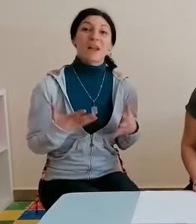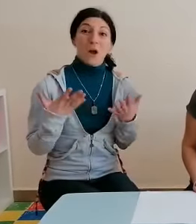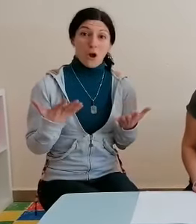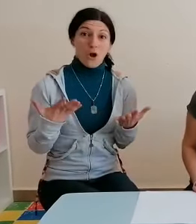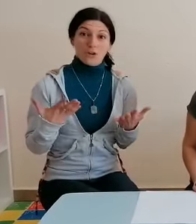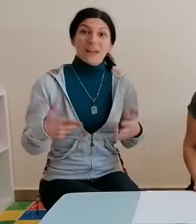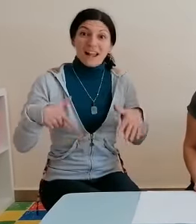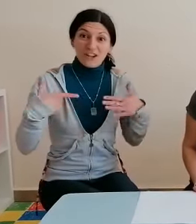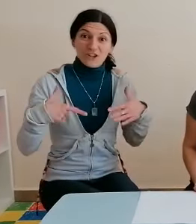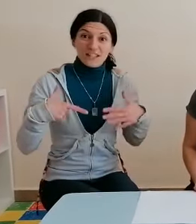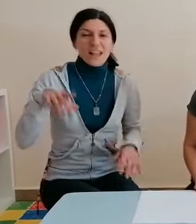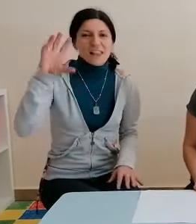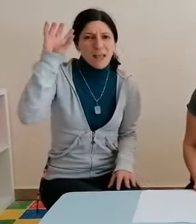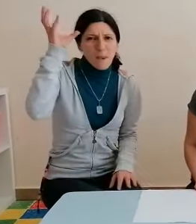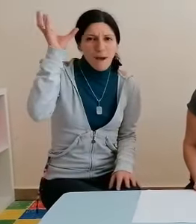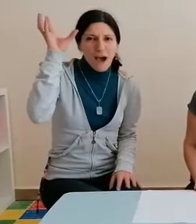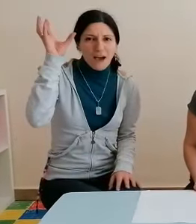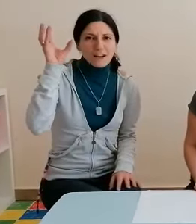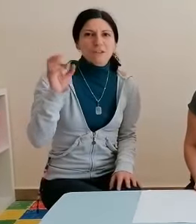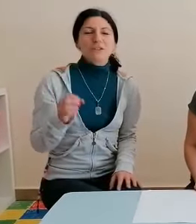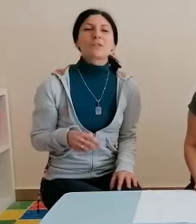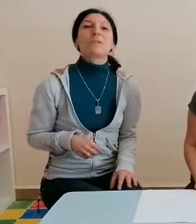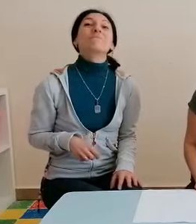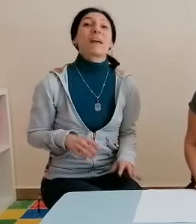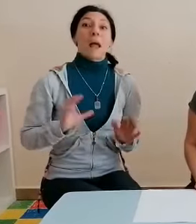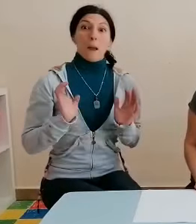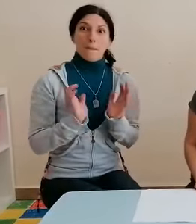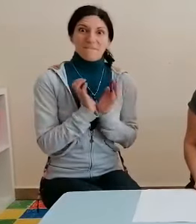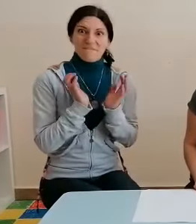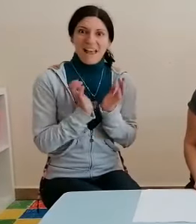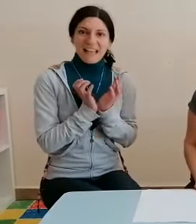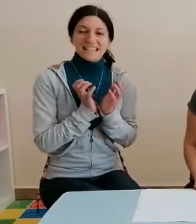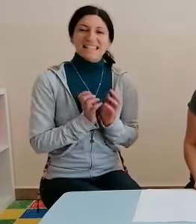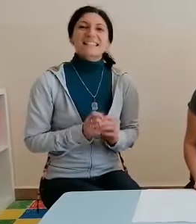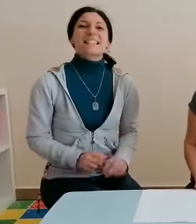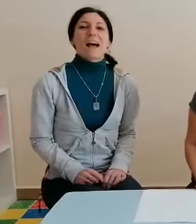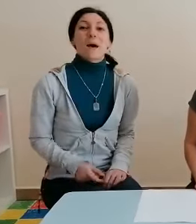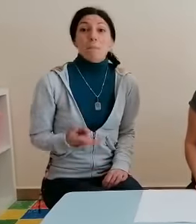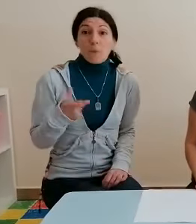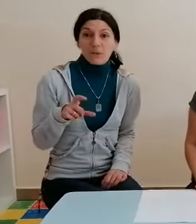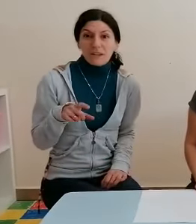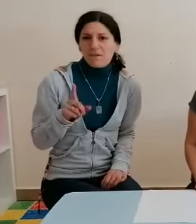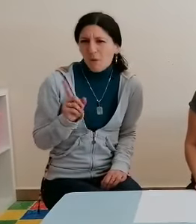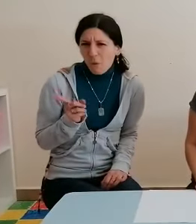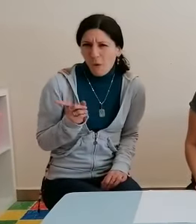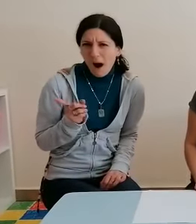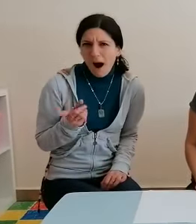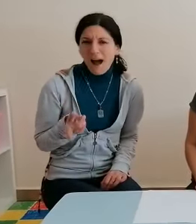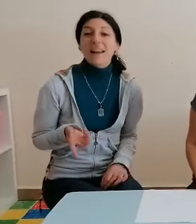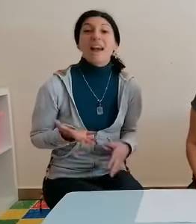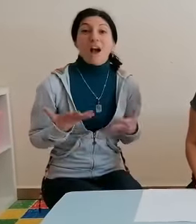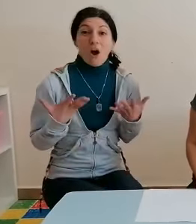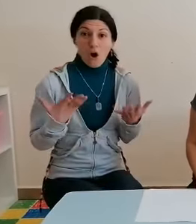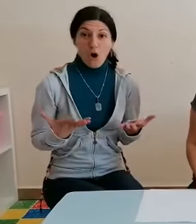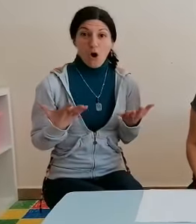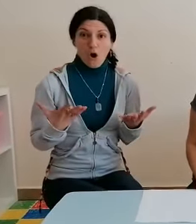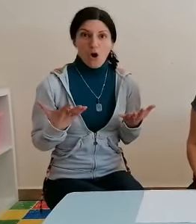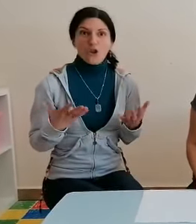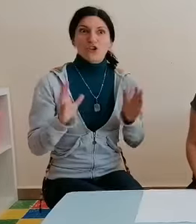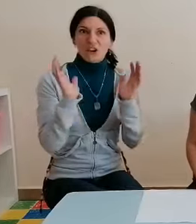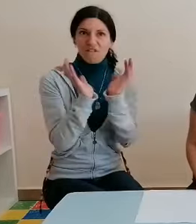Oggi è il 17 marzo, è una giornata importante per noi italiani. Perché? Perché oggi